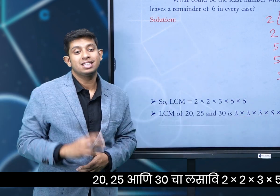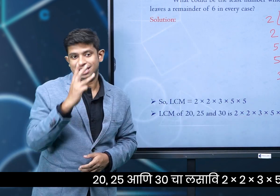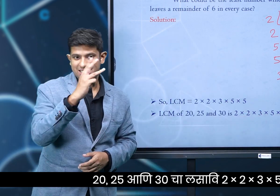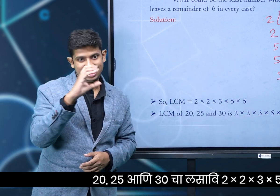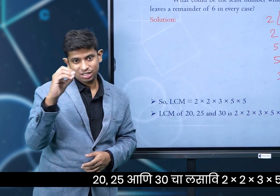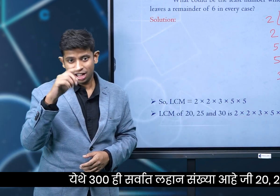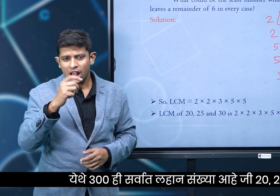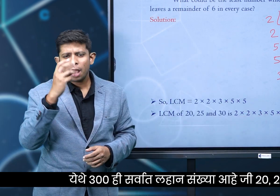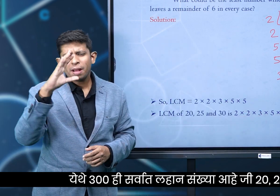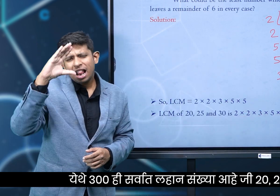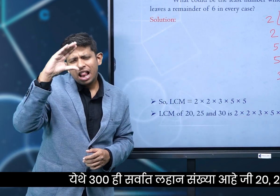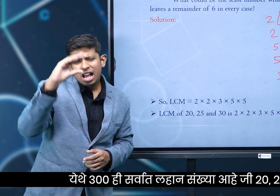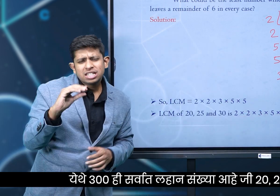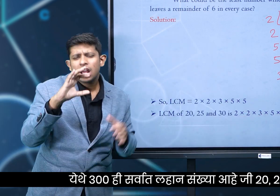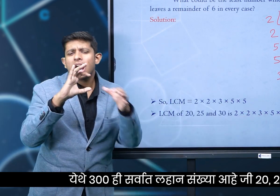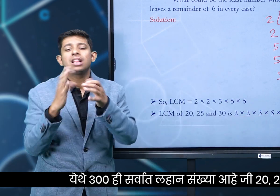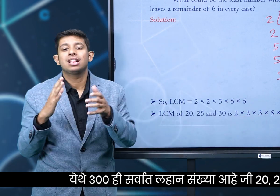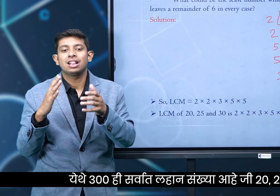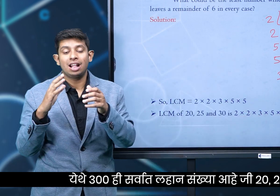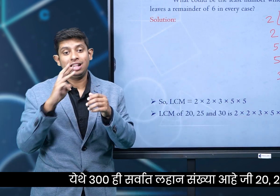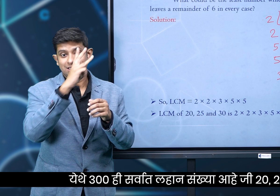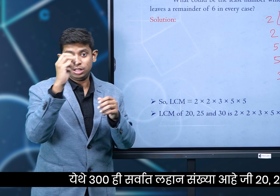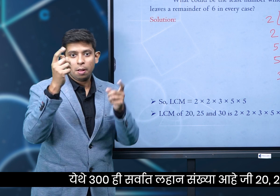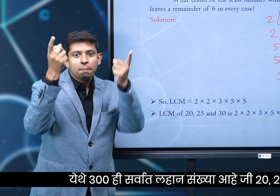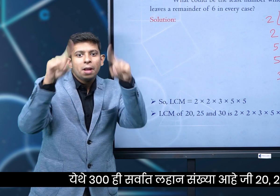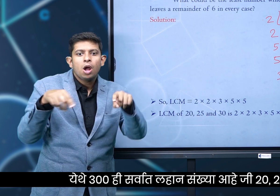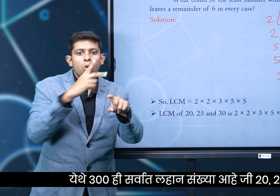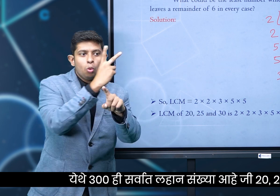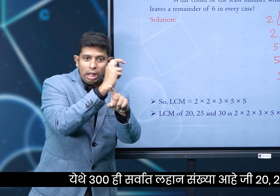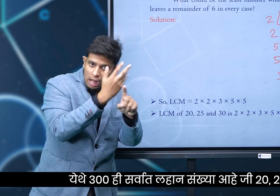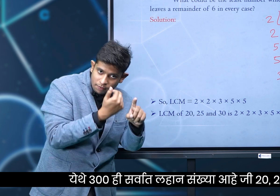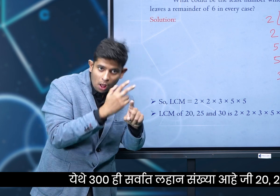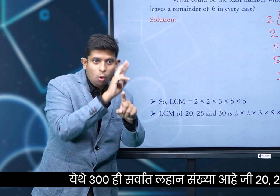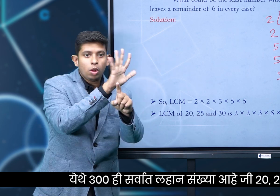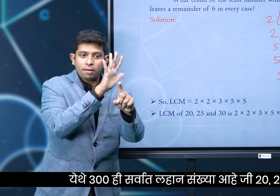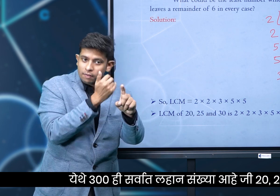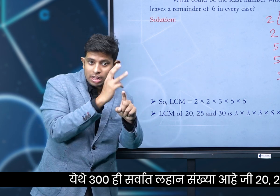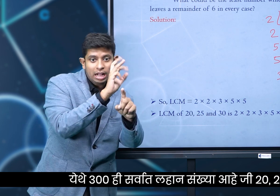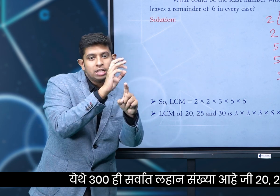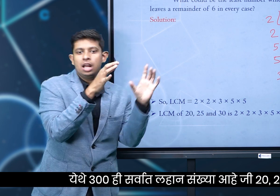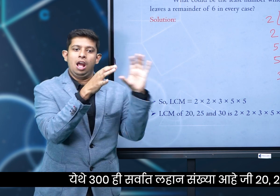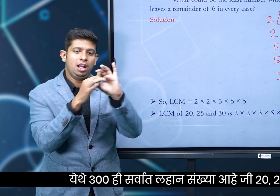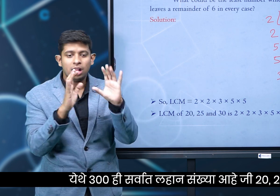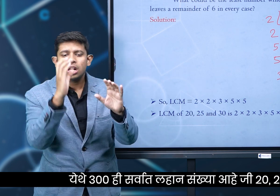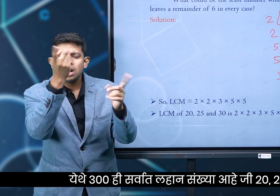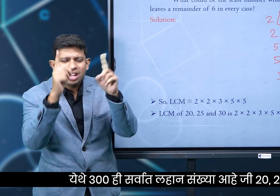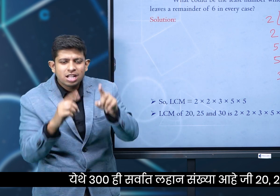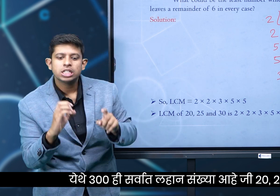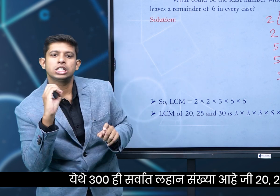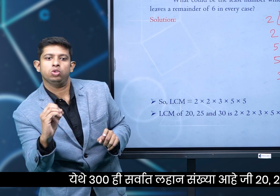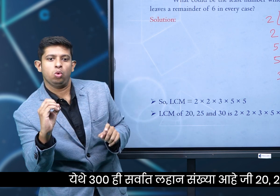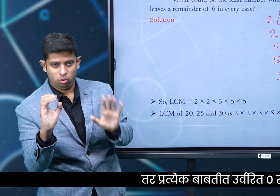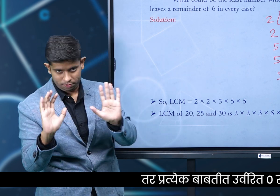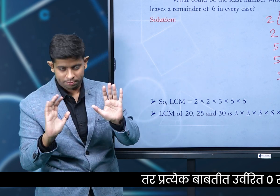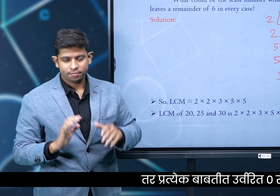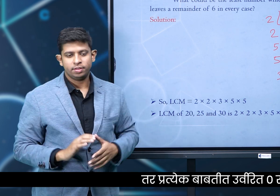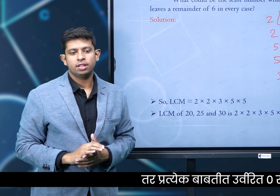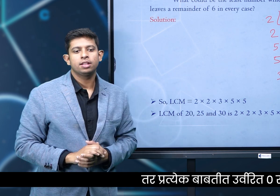आहे. येथे 300 ही सर्वात लहान संख्या आहे जी 20 आणि 25 आणि 30 ने भागली तर प्रत्येक